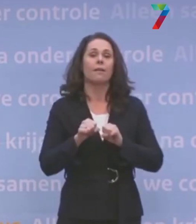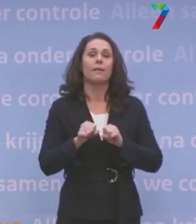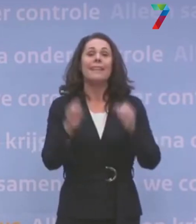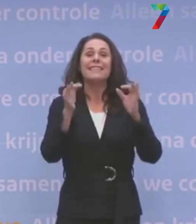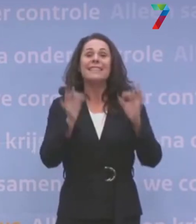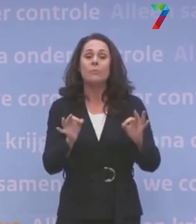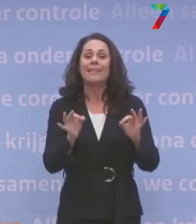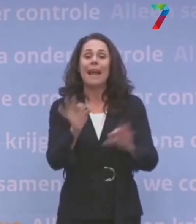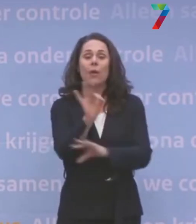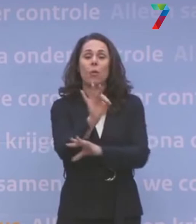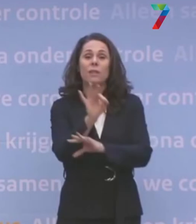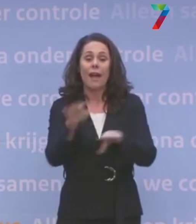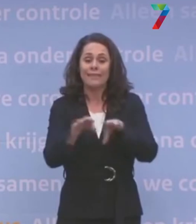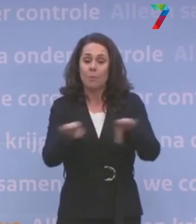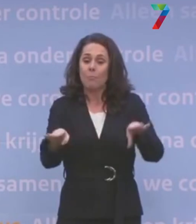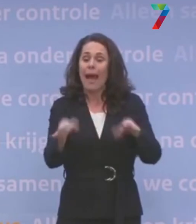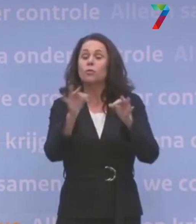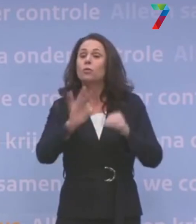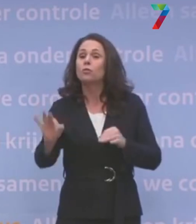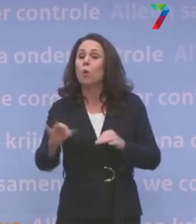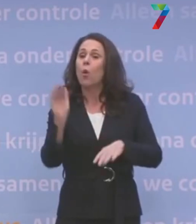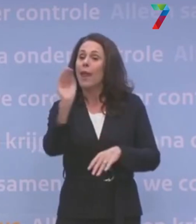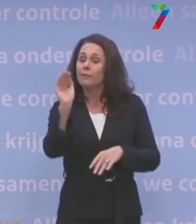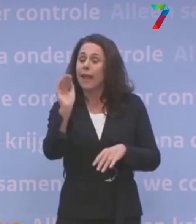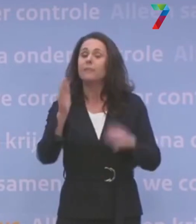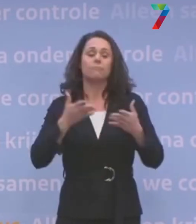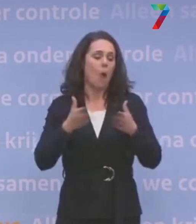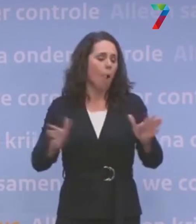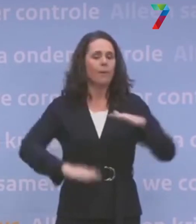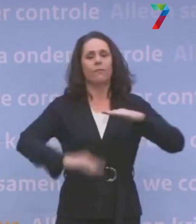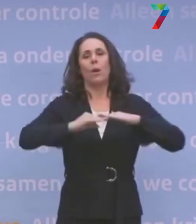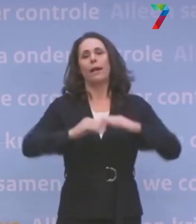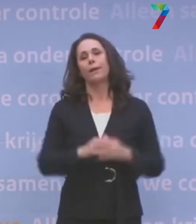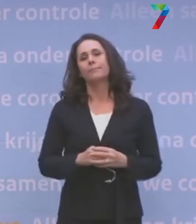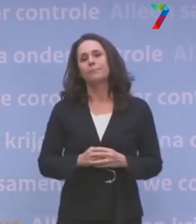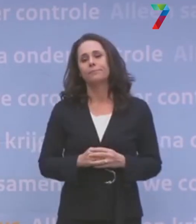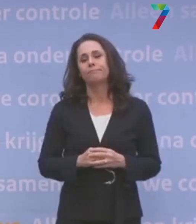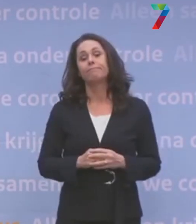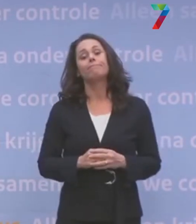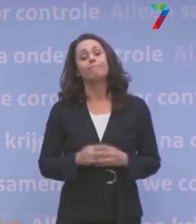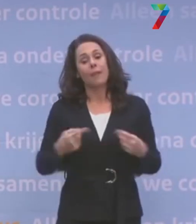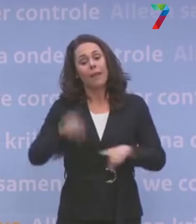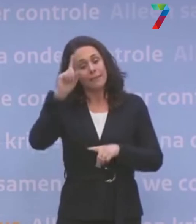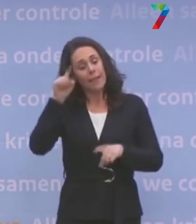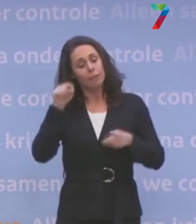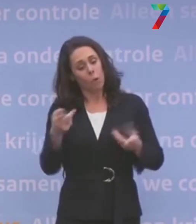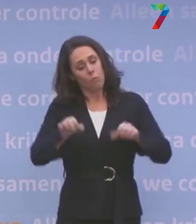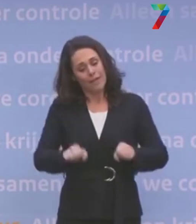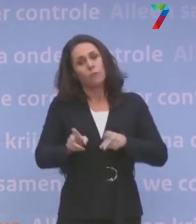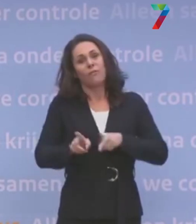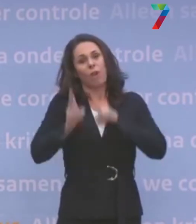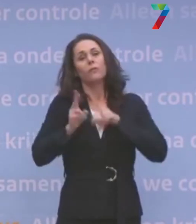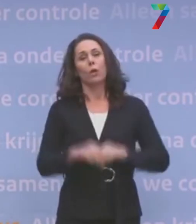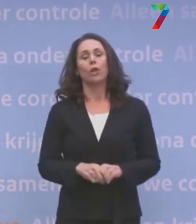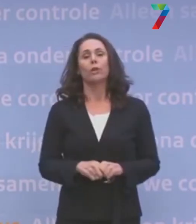de basisschoolleeftijd gaan helemaal open. We menen dat dit besluit verantwoord is.